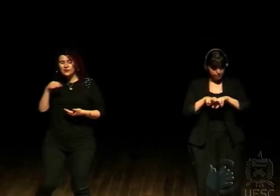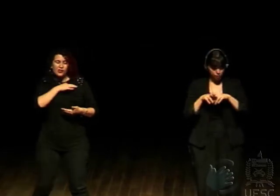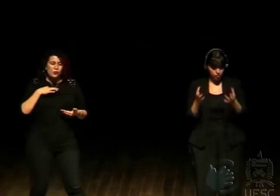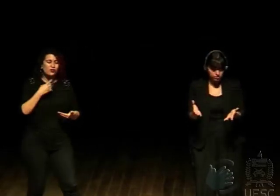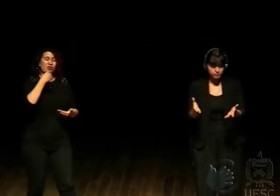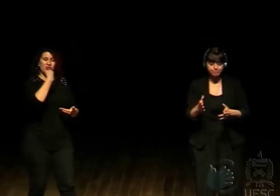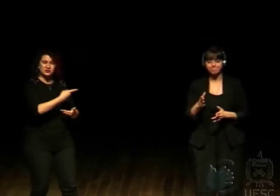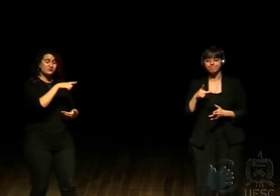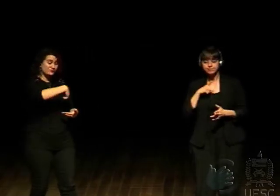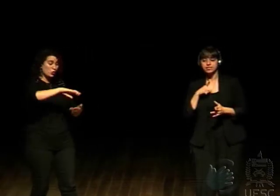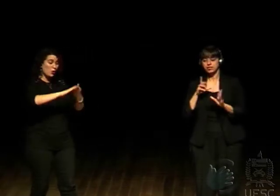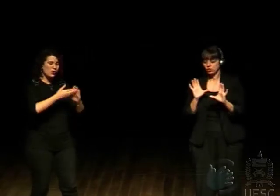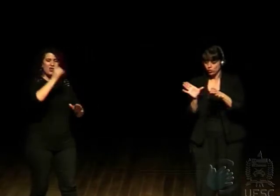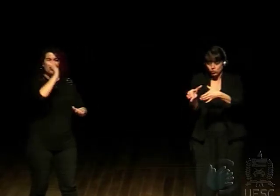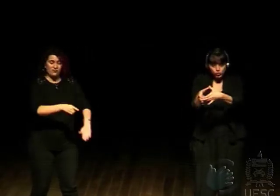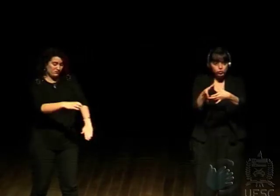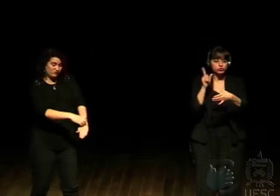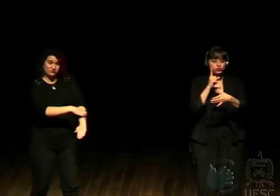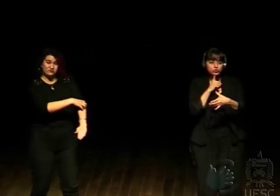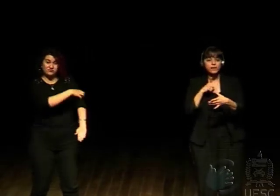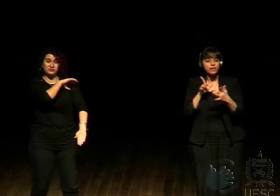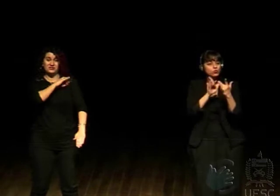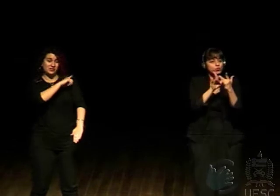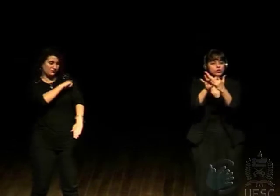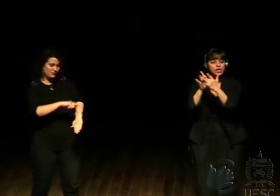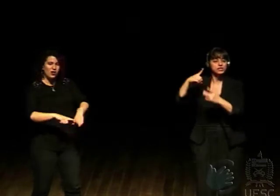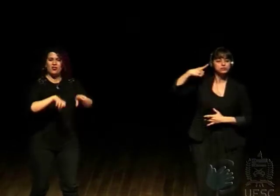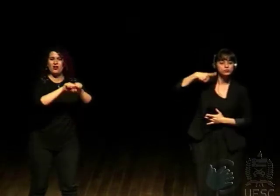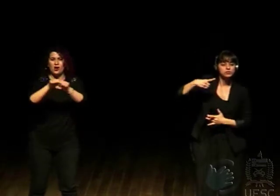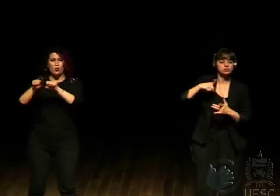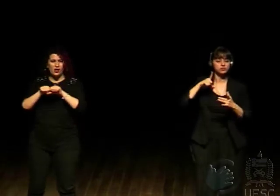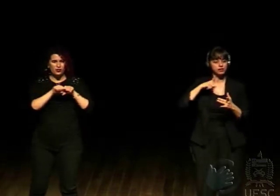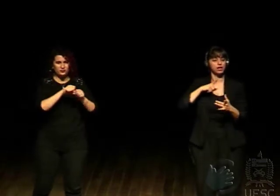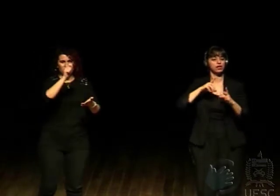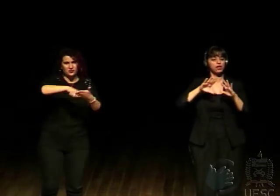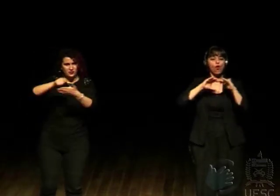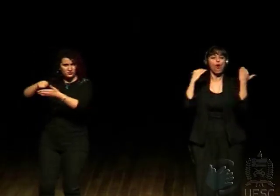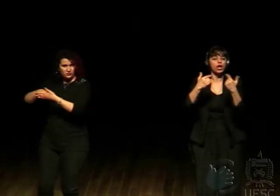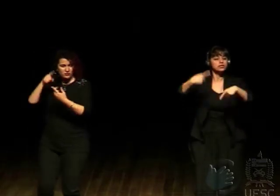Entonces, nos acercamos a diputados, personas del Congreso, políticos.